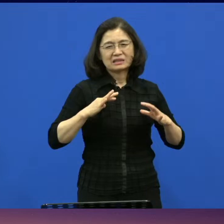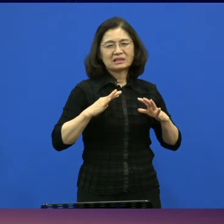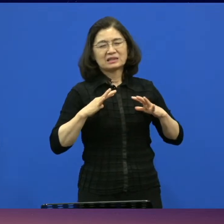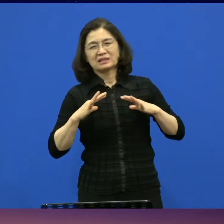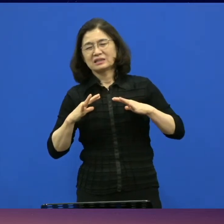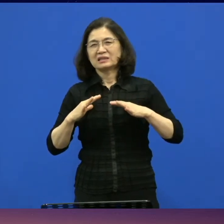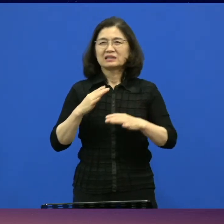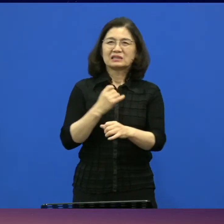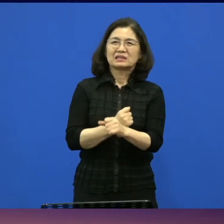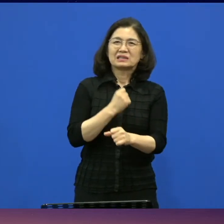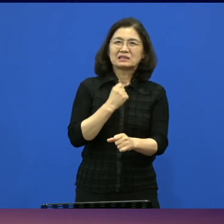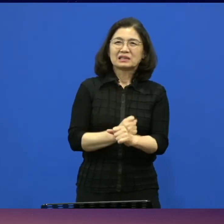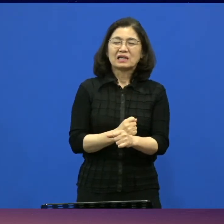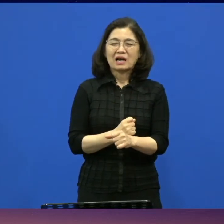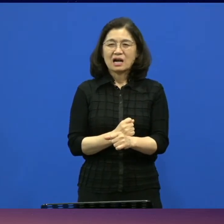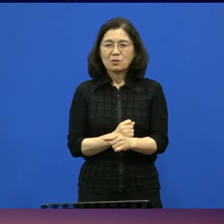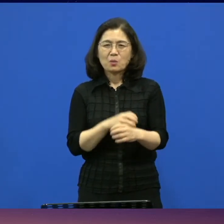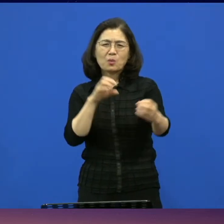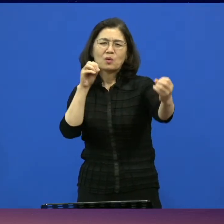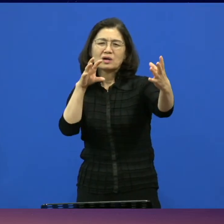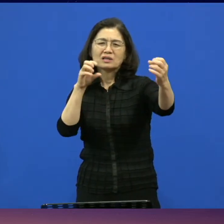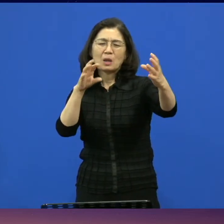막 대화할 때도 항상 자기를 부풀려.